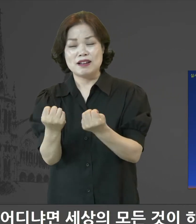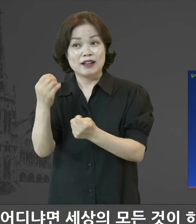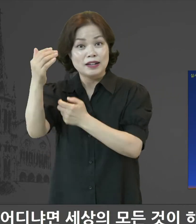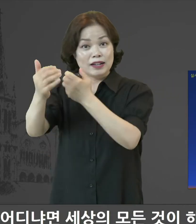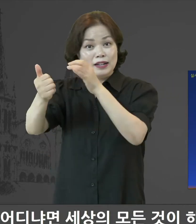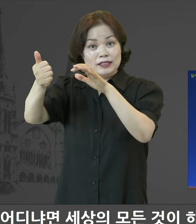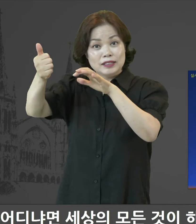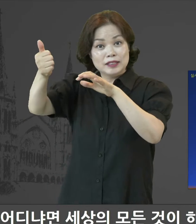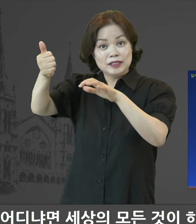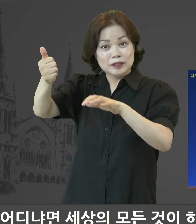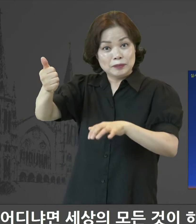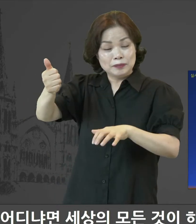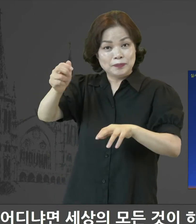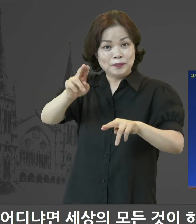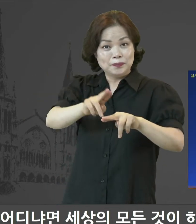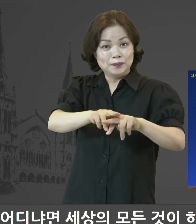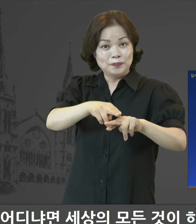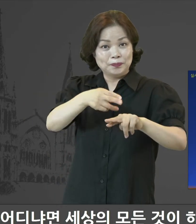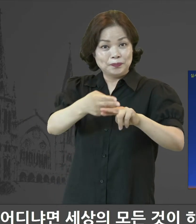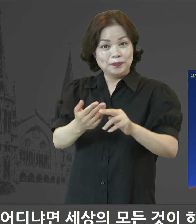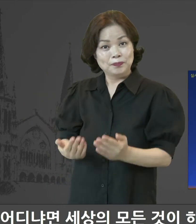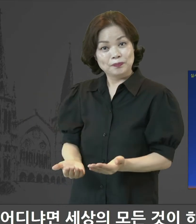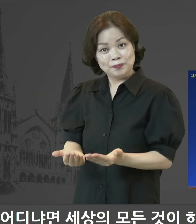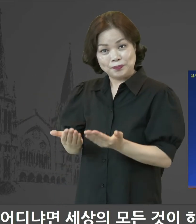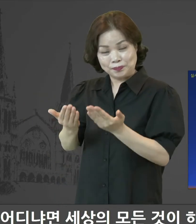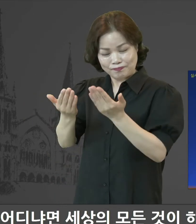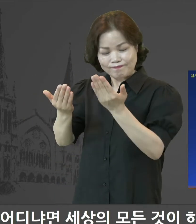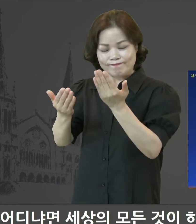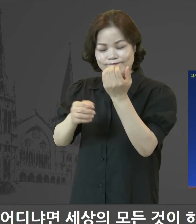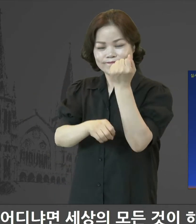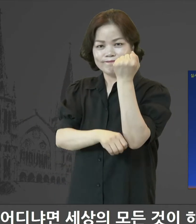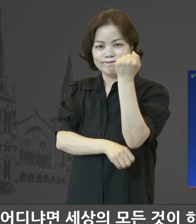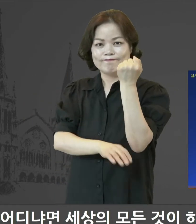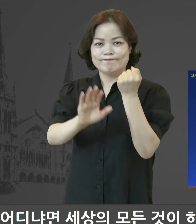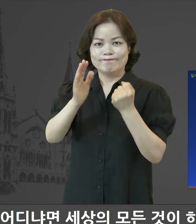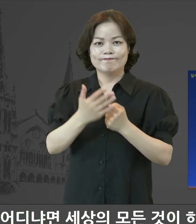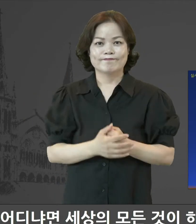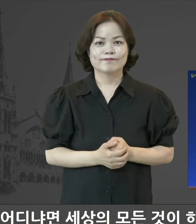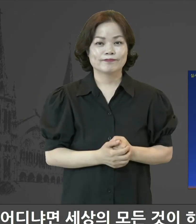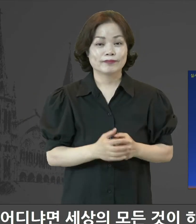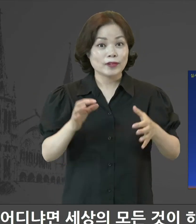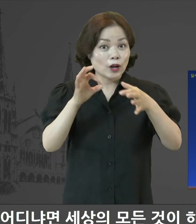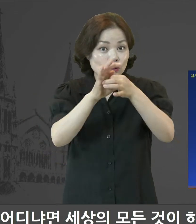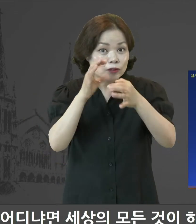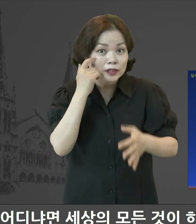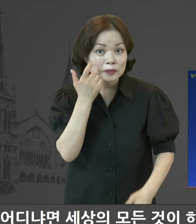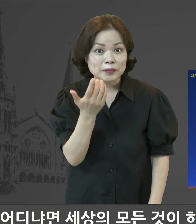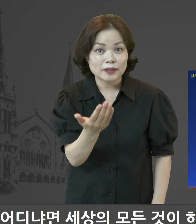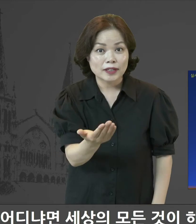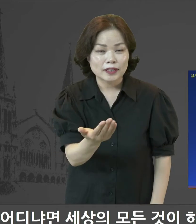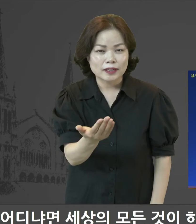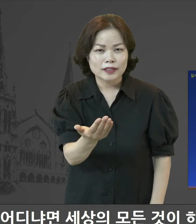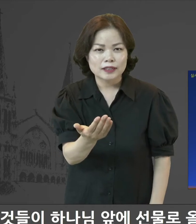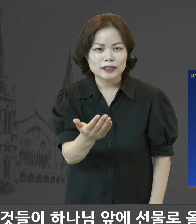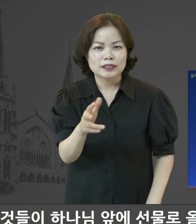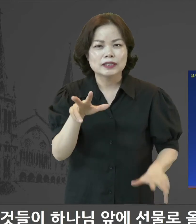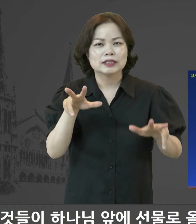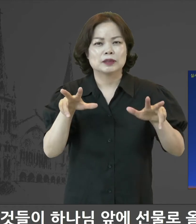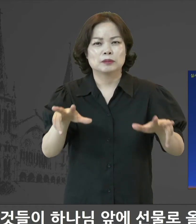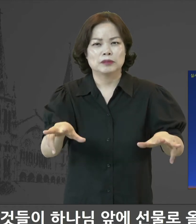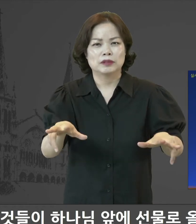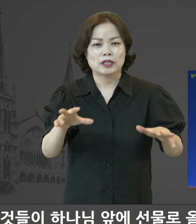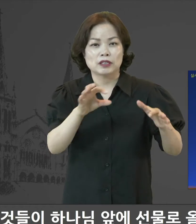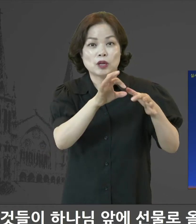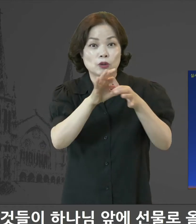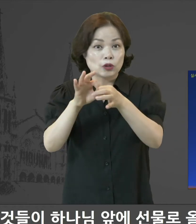하나님 앞에 선물로 올려진 데서 근거한다는 겁니다. 연결이 되세요? 이게 지금 이 시점에서